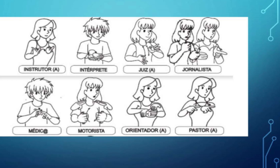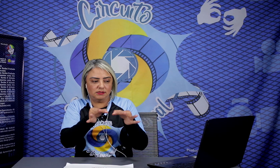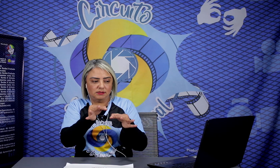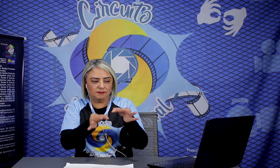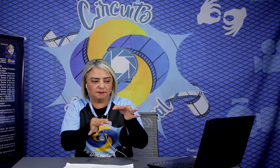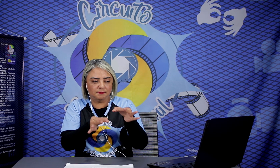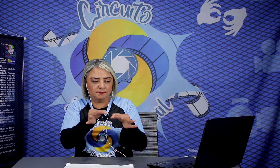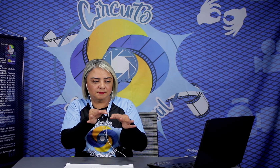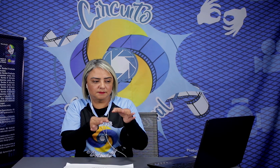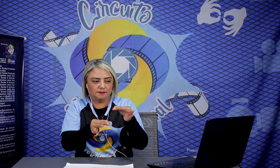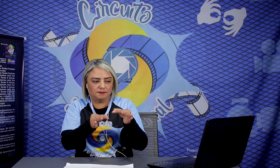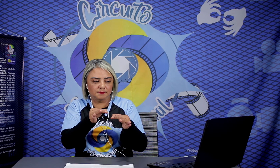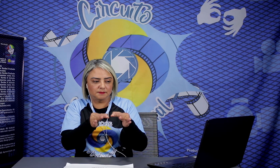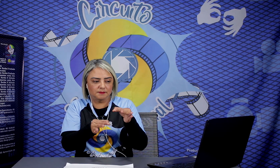Juiz.